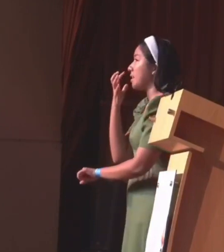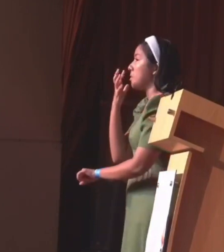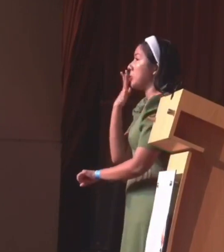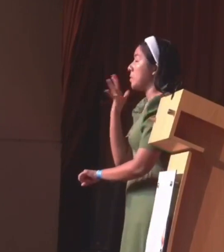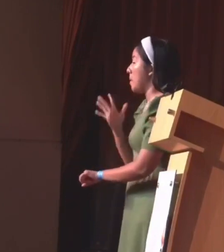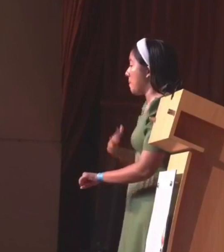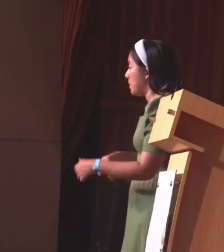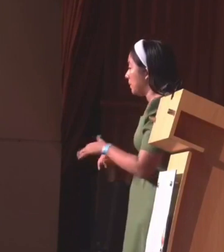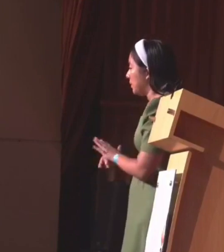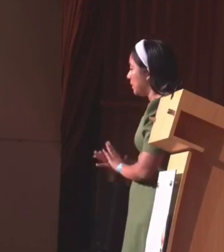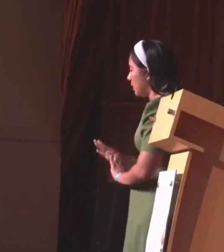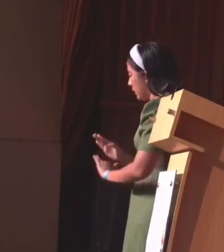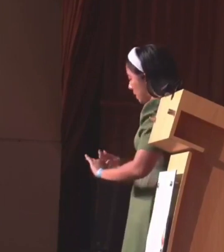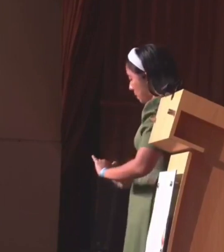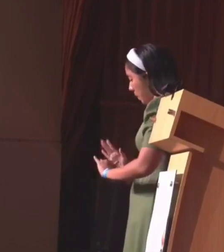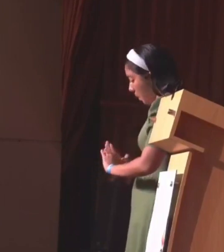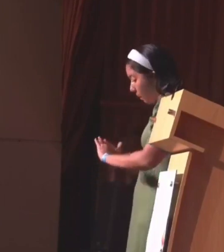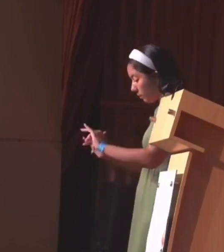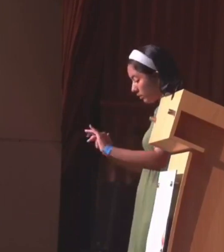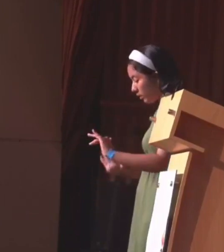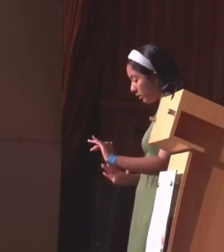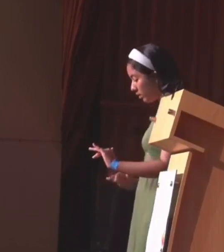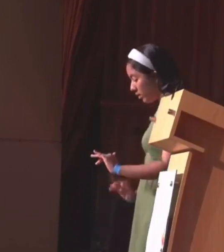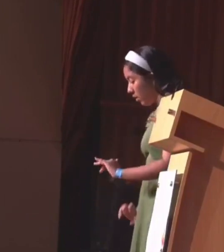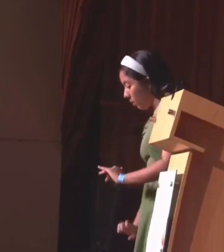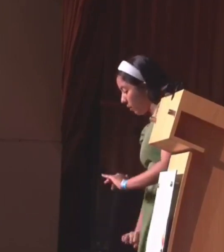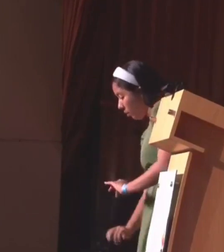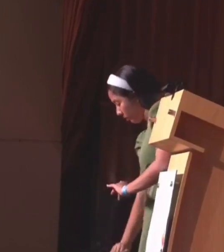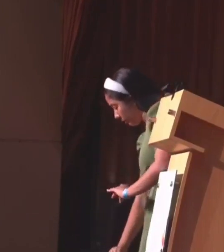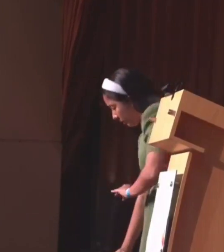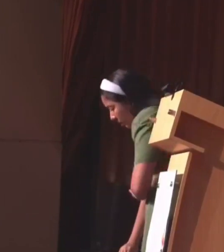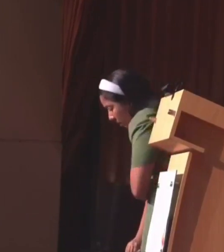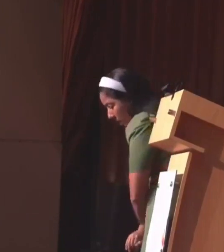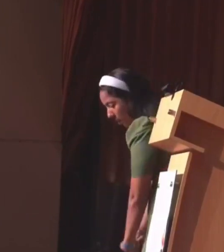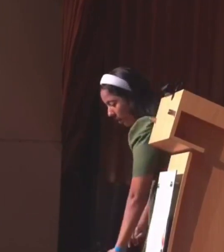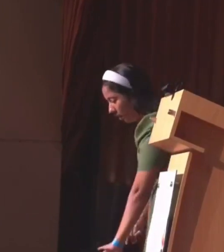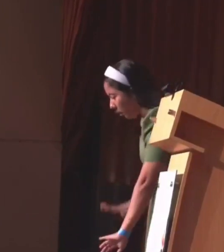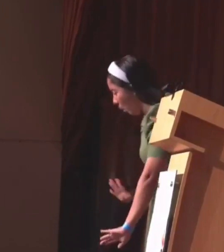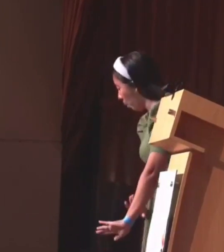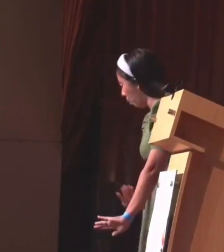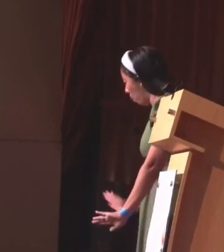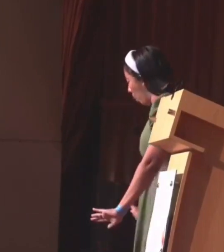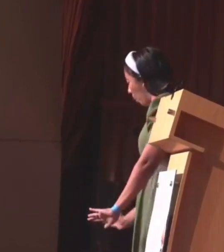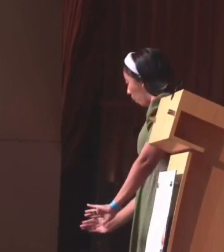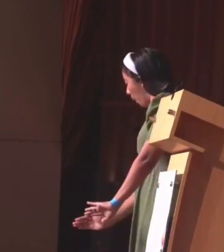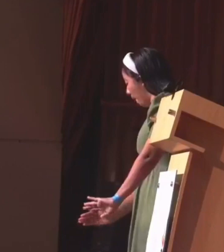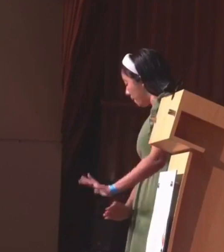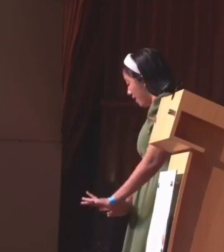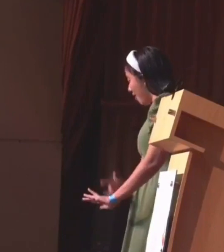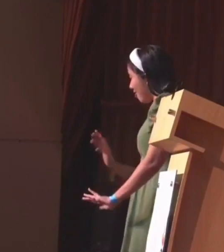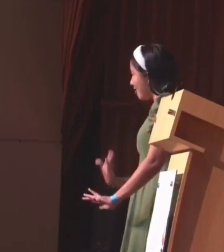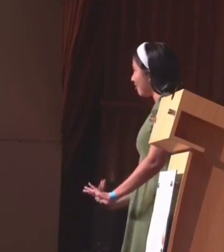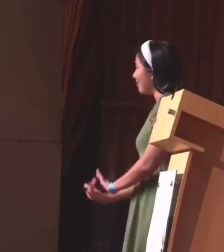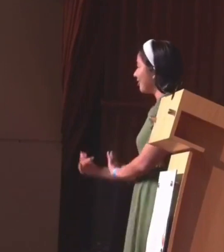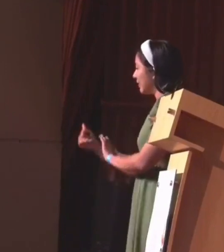quito. Decía yo, los pongo a un lado, pero ¿cuál? Cuando uno llegó allá al altar, hermano,